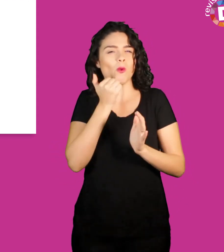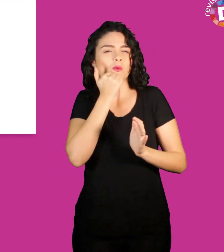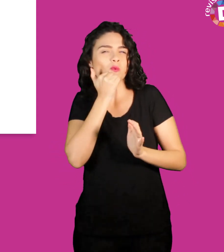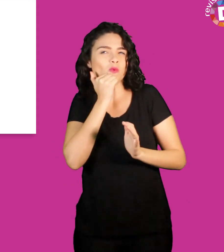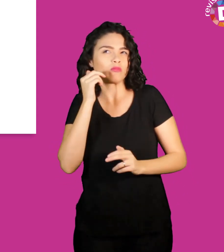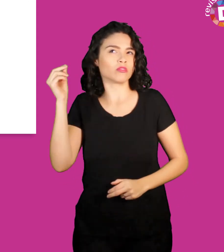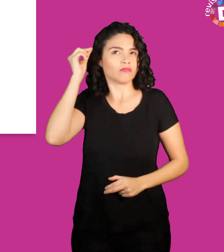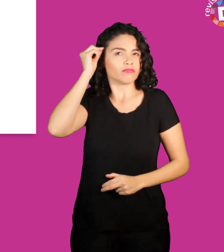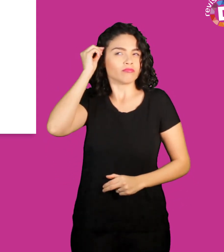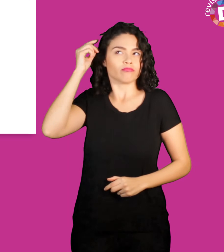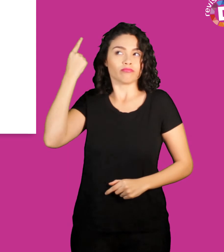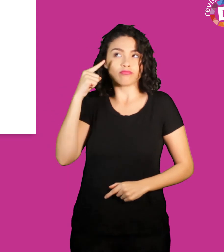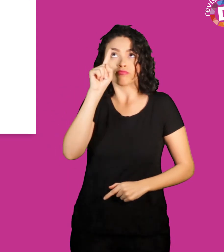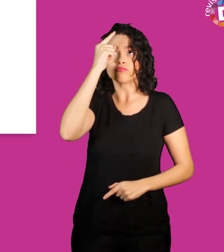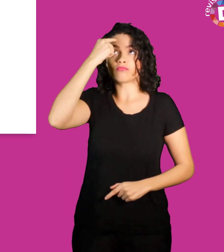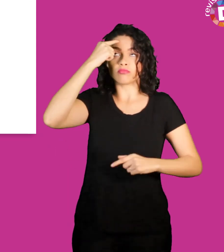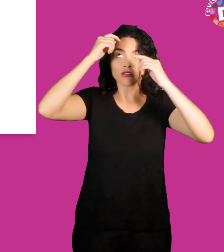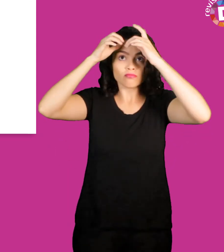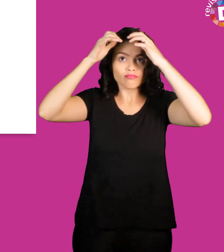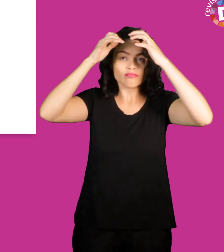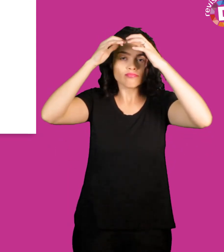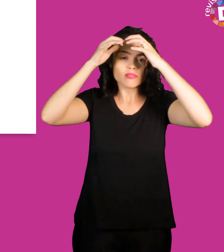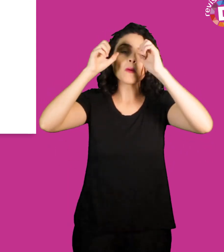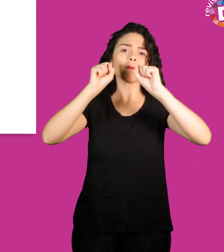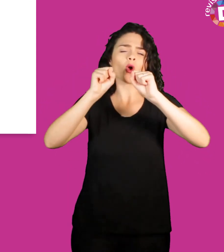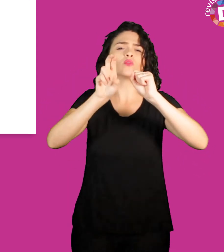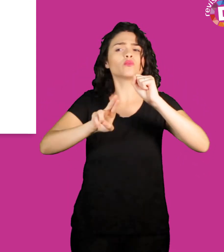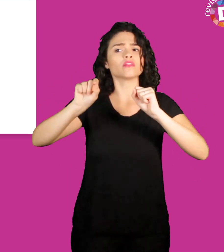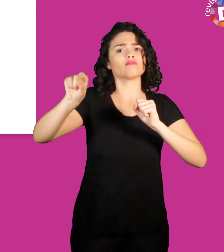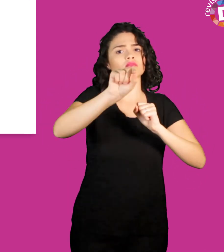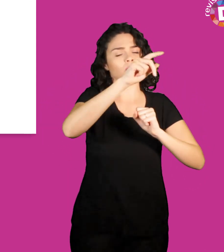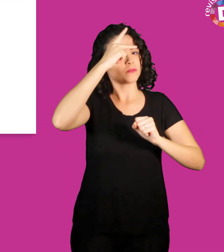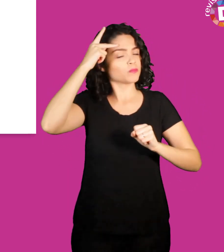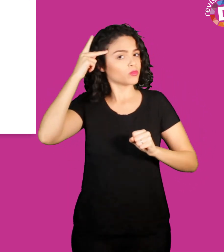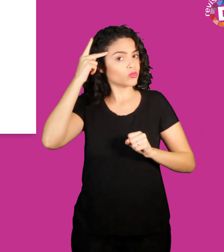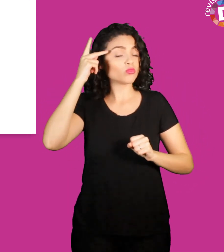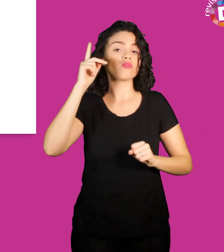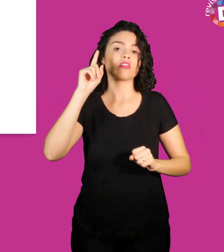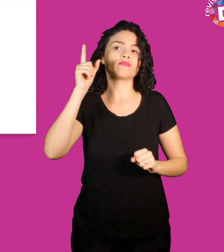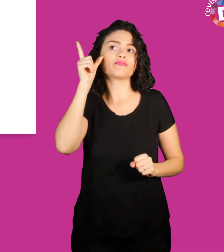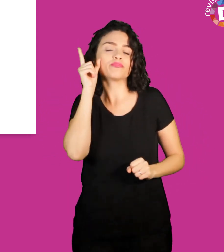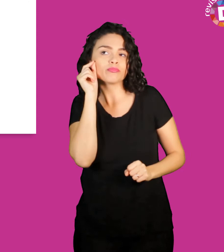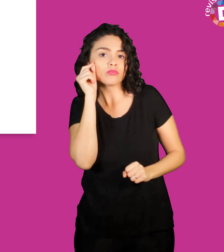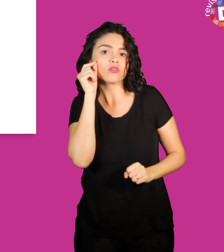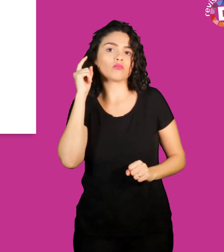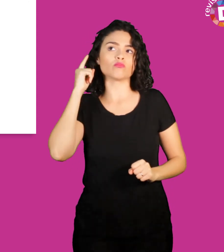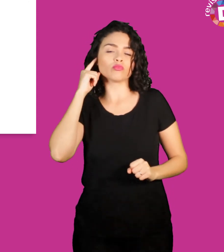implantados em pessoas com perda auditiva decorrente de problemas na orelha externa e média ou